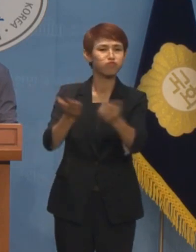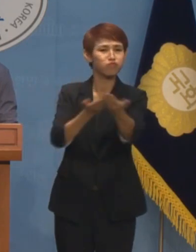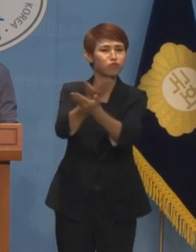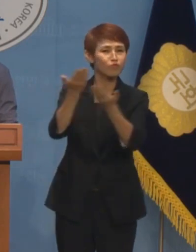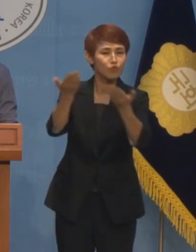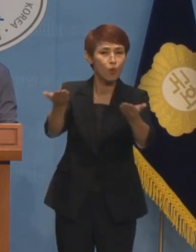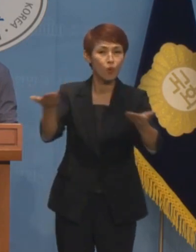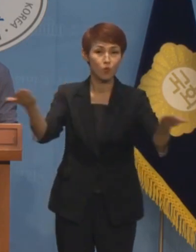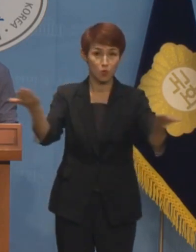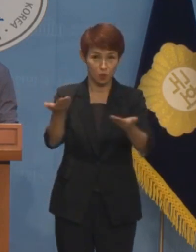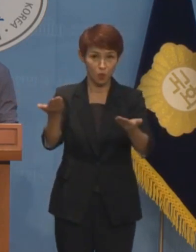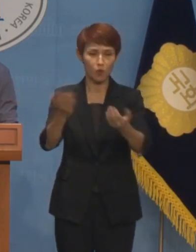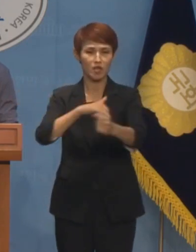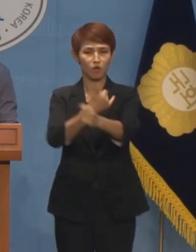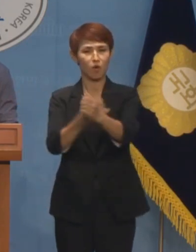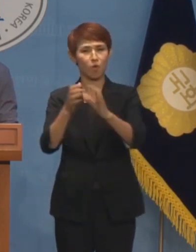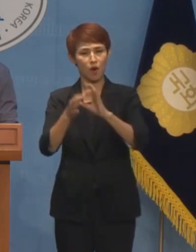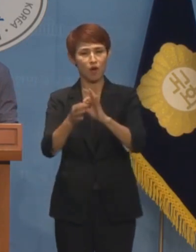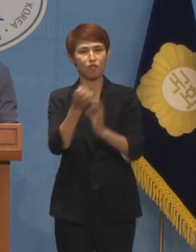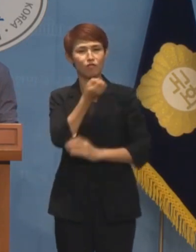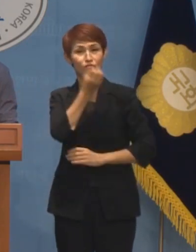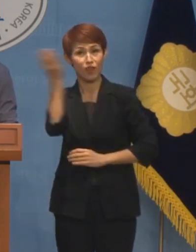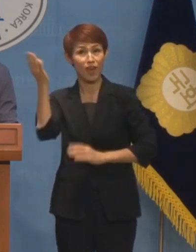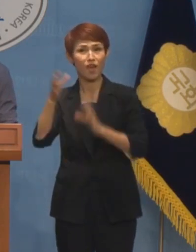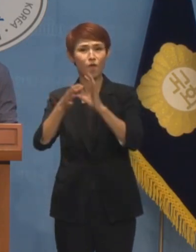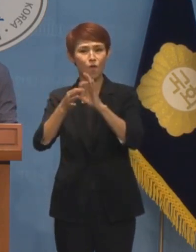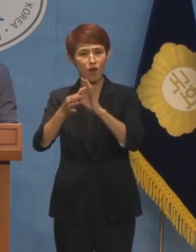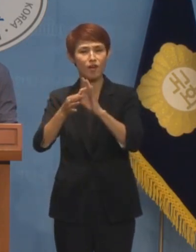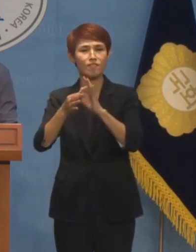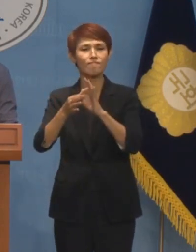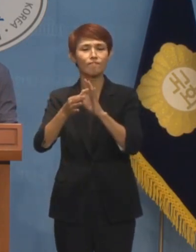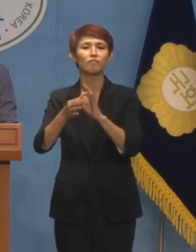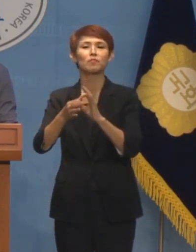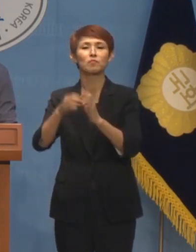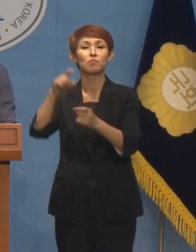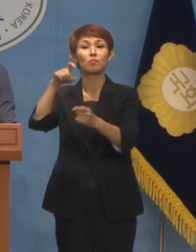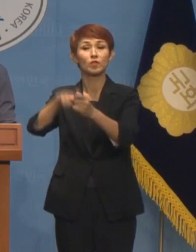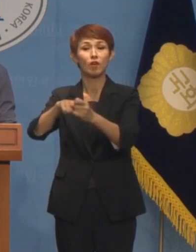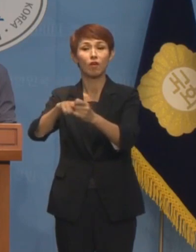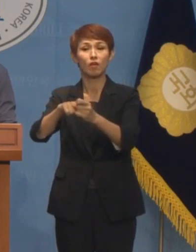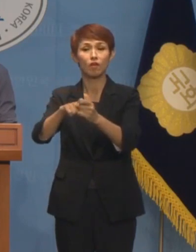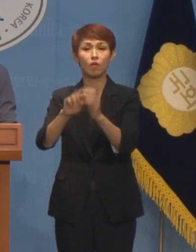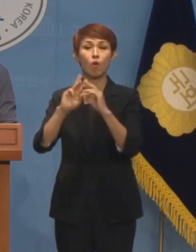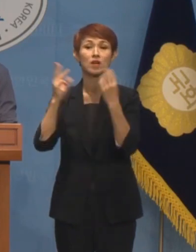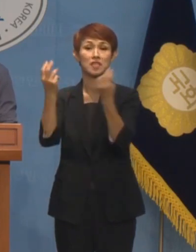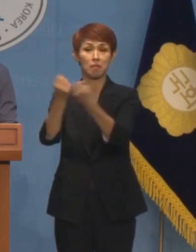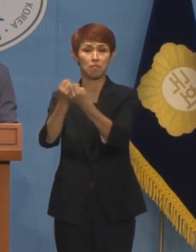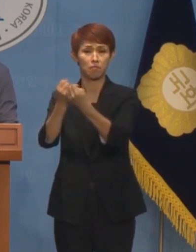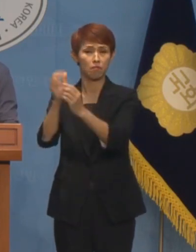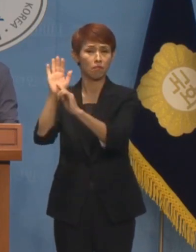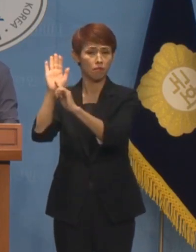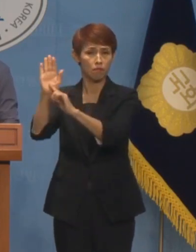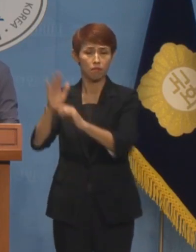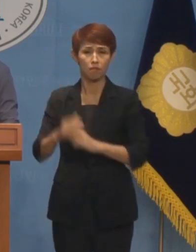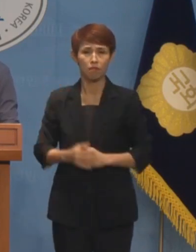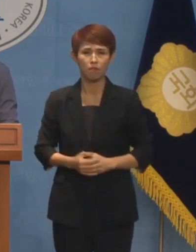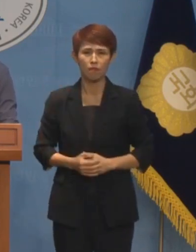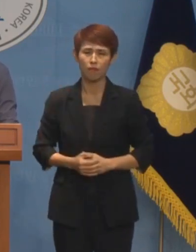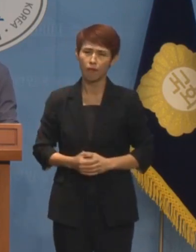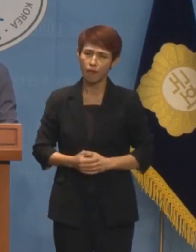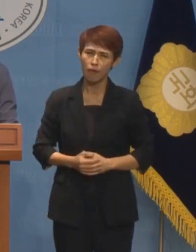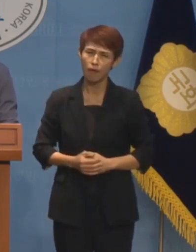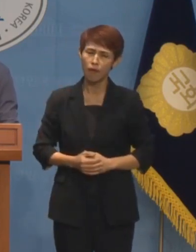인권 분야의 글로벌 트렌드에 대한 통찰력을 얻기 위한 목적으로 마련되었다고 알려졌습니다.